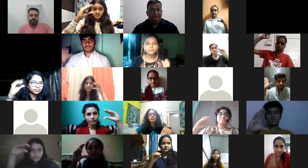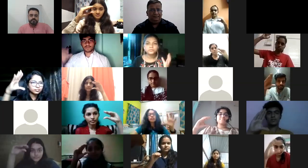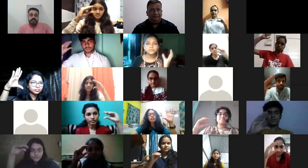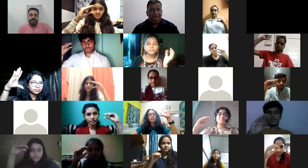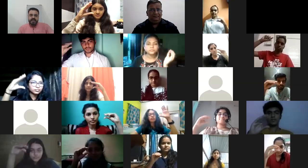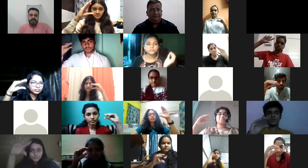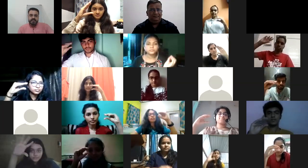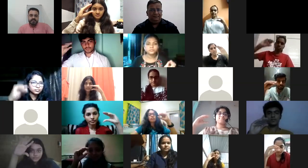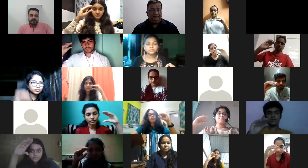नाइट.